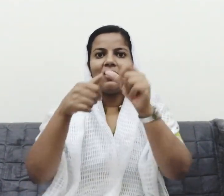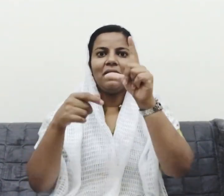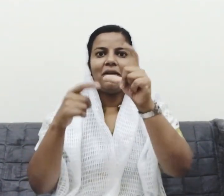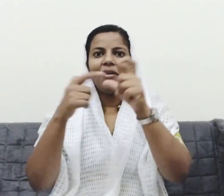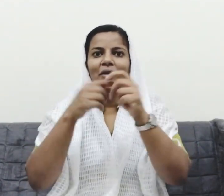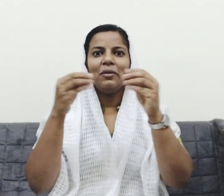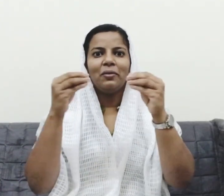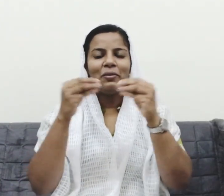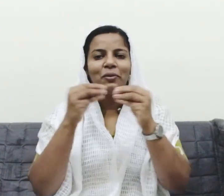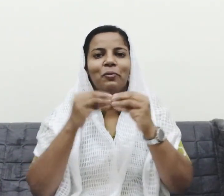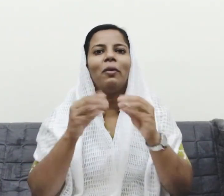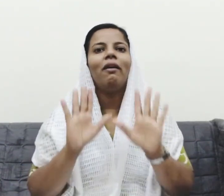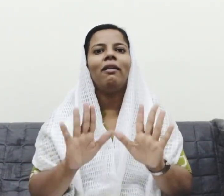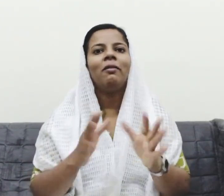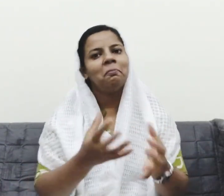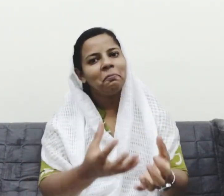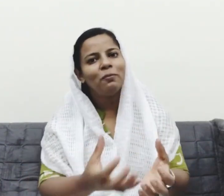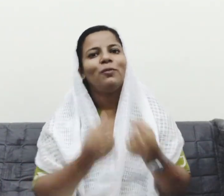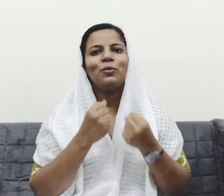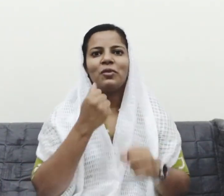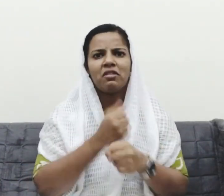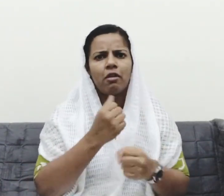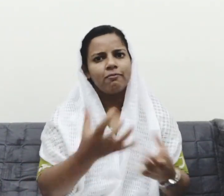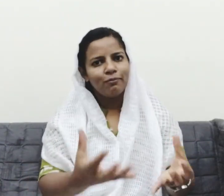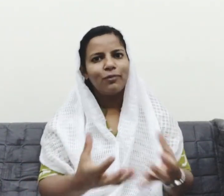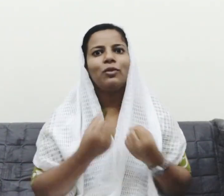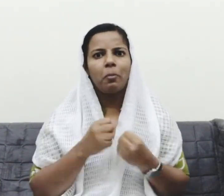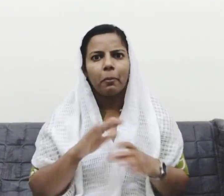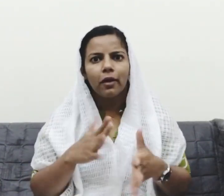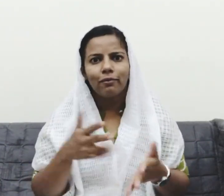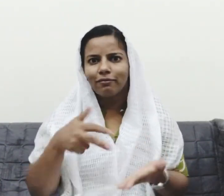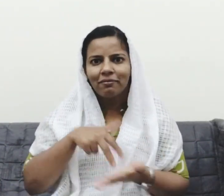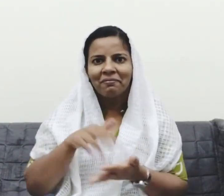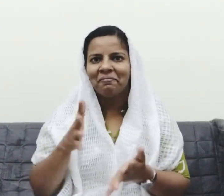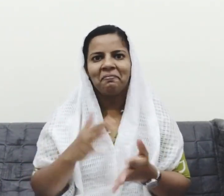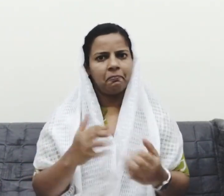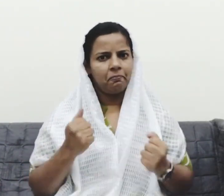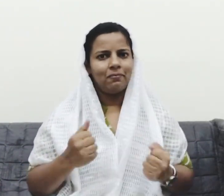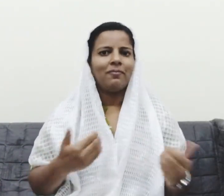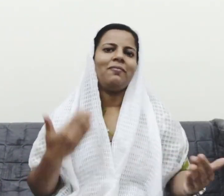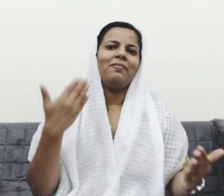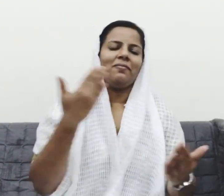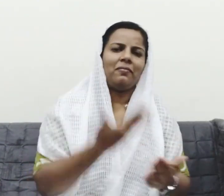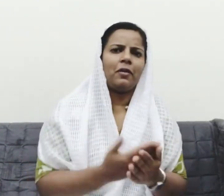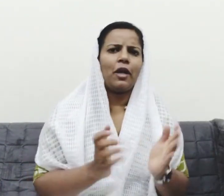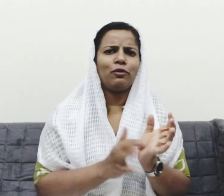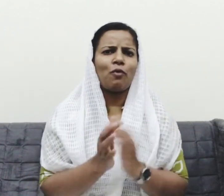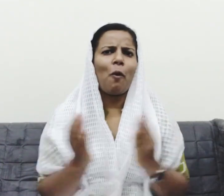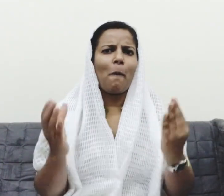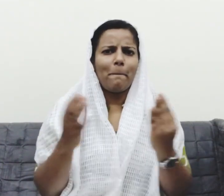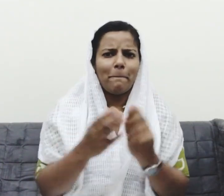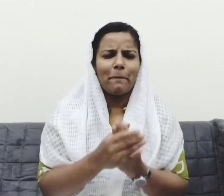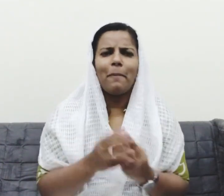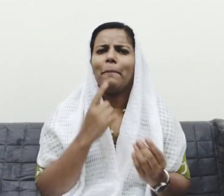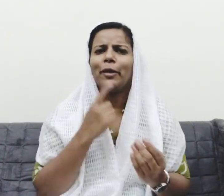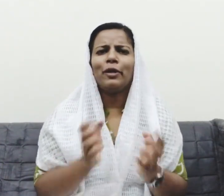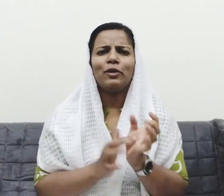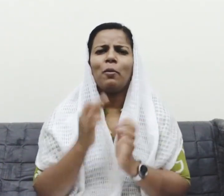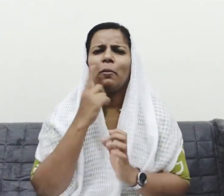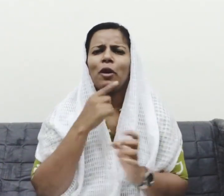കാലേബിന് അവകാശമായിരിക്കുന്നു. അവൻ ദൈവത്തോട് പൂർണ്ണമായി പറ്റി നിന്നതുകൊണ്ട്, അല്ലെങ്കിൽ കർത്താവിനെ പൂർണ്ണമായി കർത്താവ് പറഞ്ഞത്